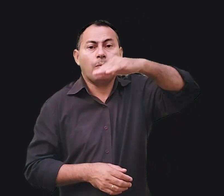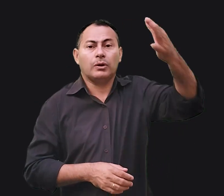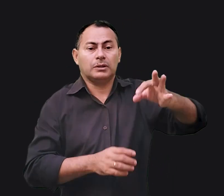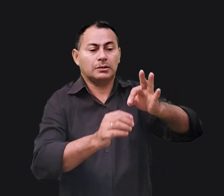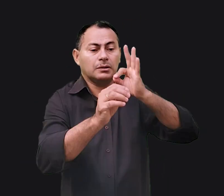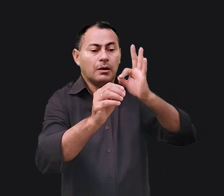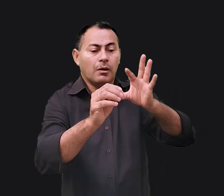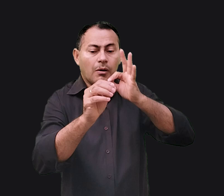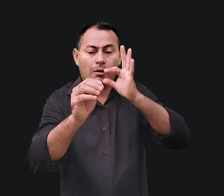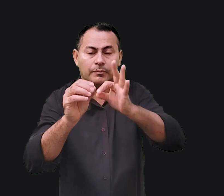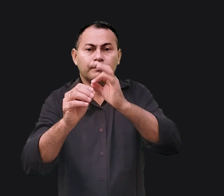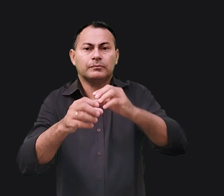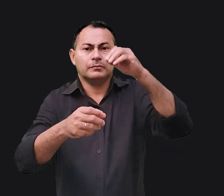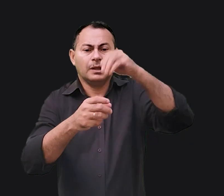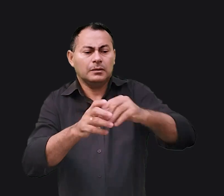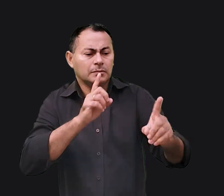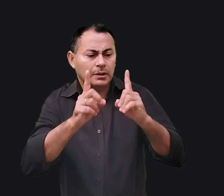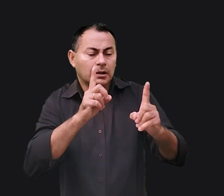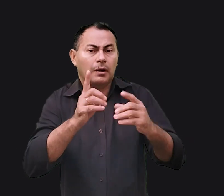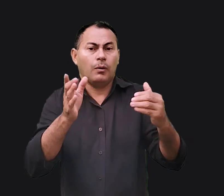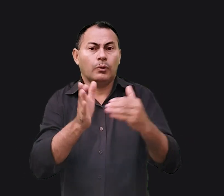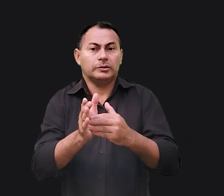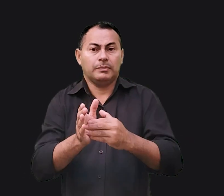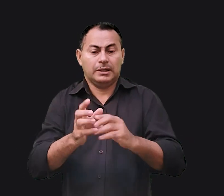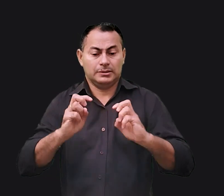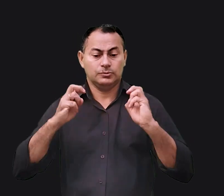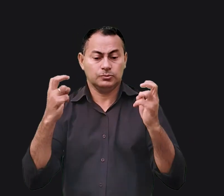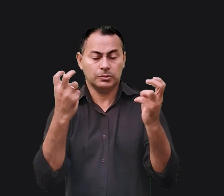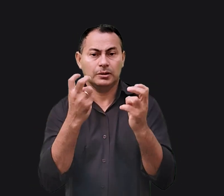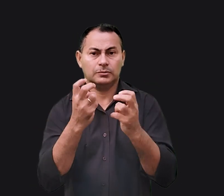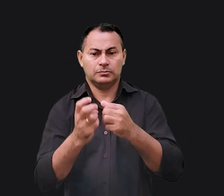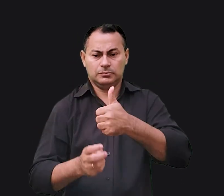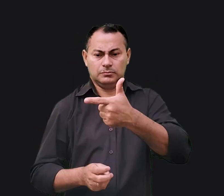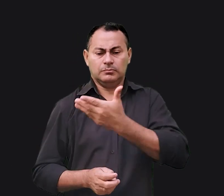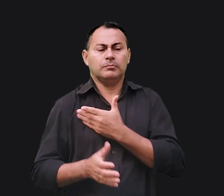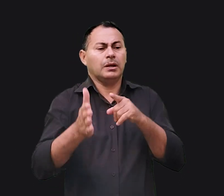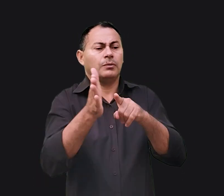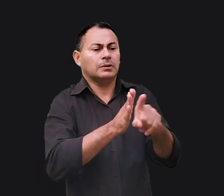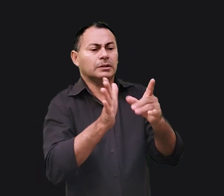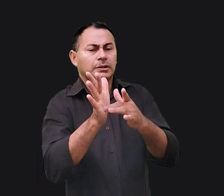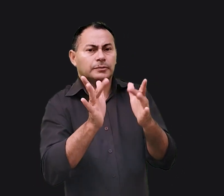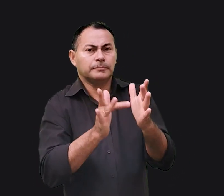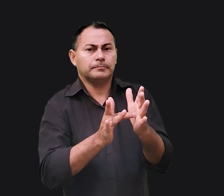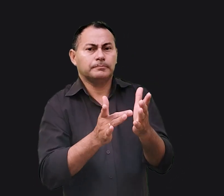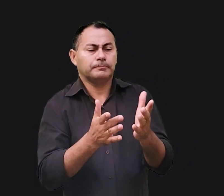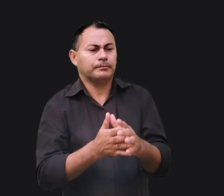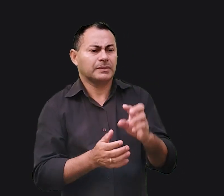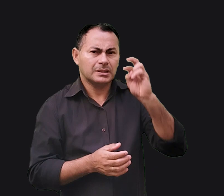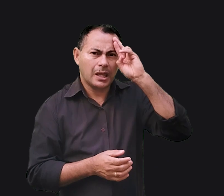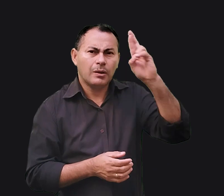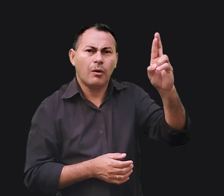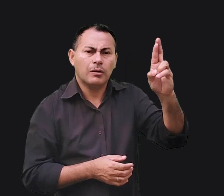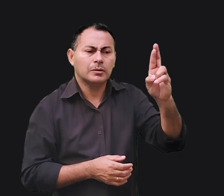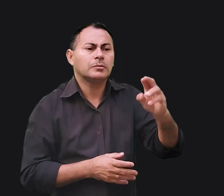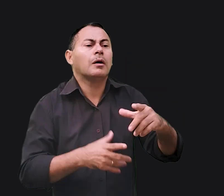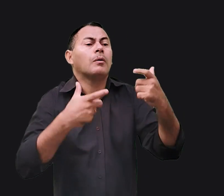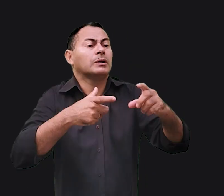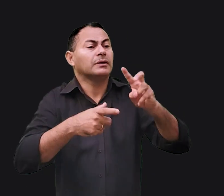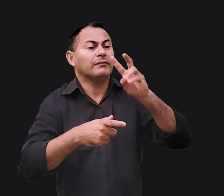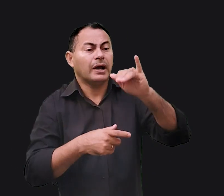Oliveiras. Bem no meio desse diálogo da última ceia, os apóstolos perguntaram a Jesus: Senhor, para onde